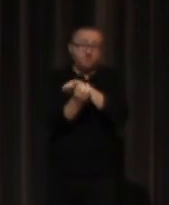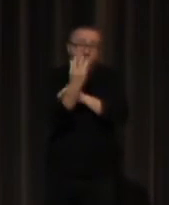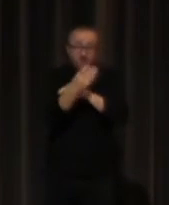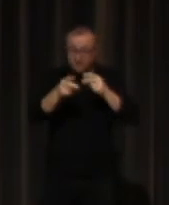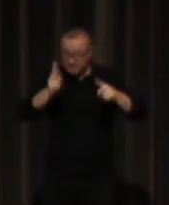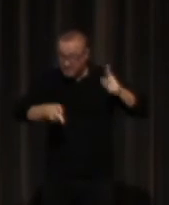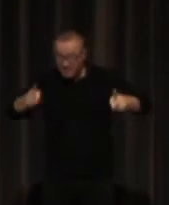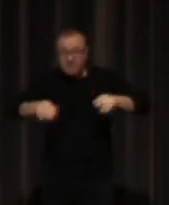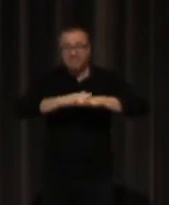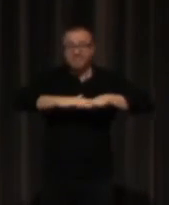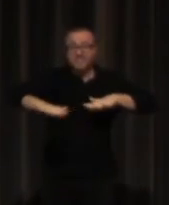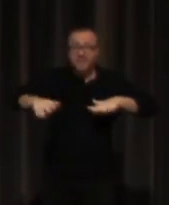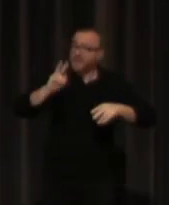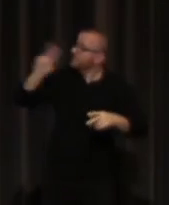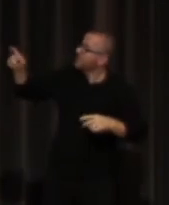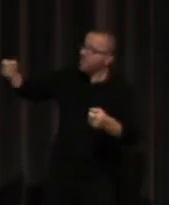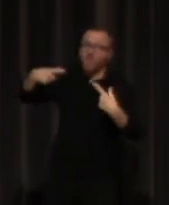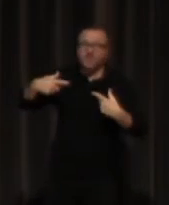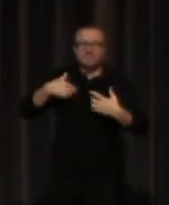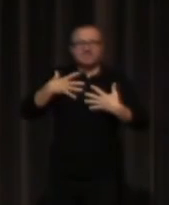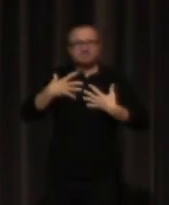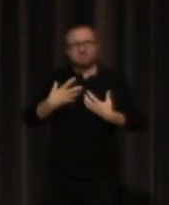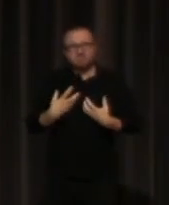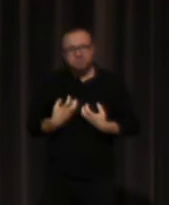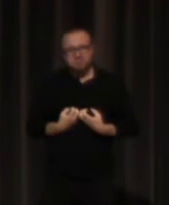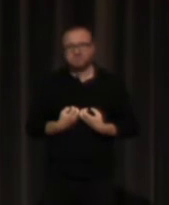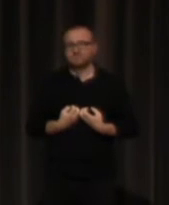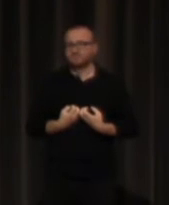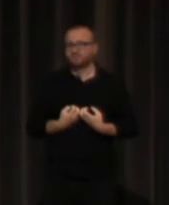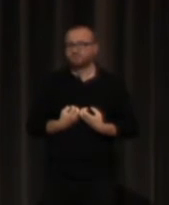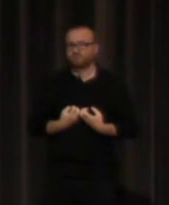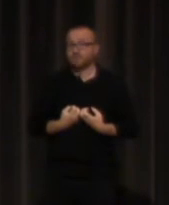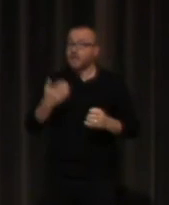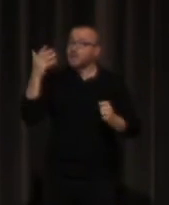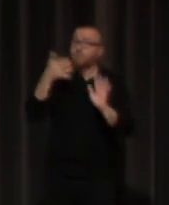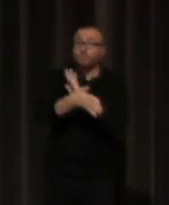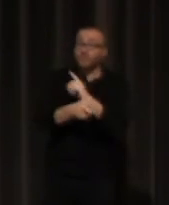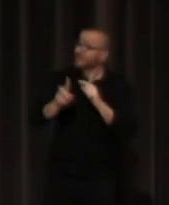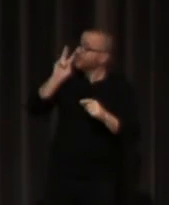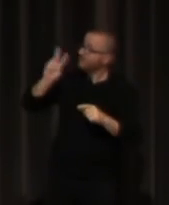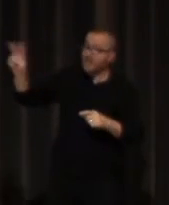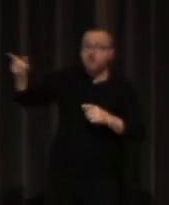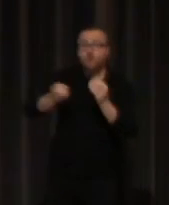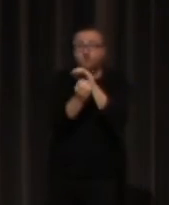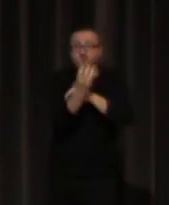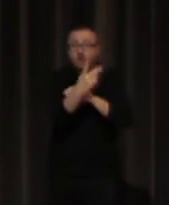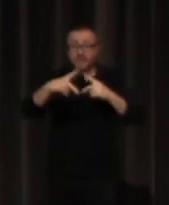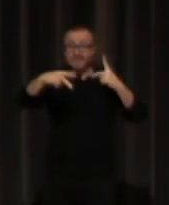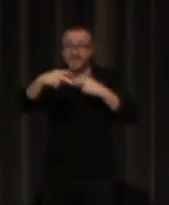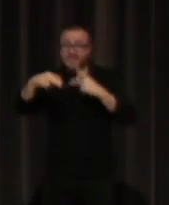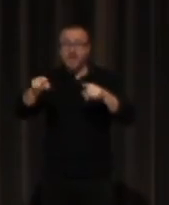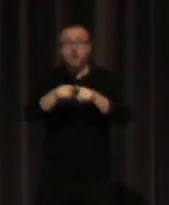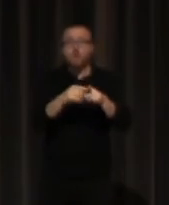m'hauria provocat tanta melangia, tanta tristesa, perquè les flors tallades se m'havien convertit en un